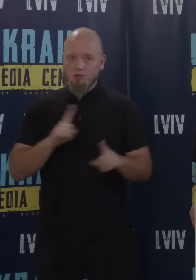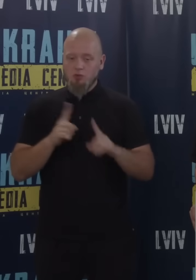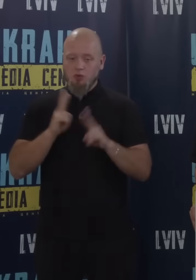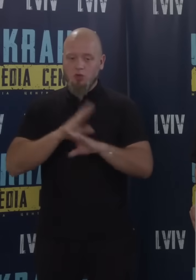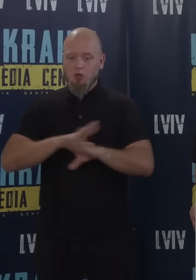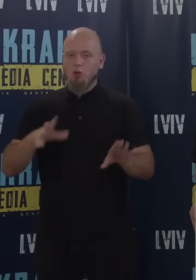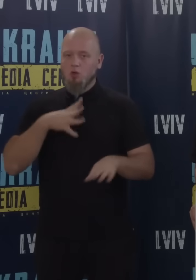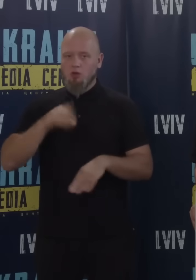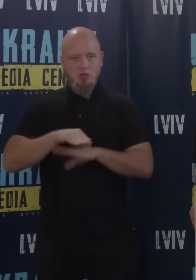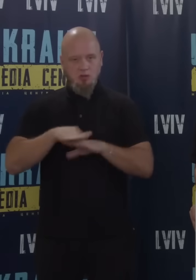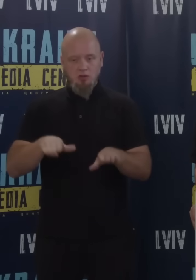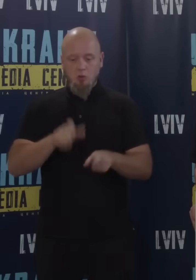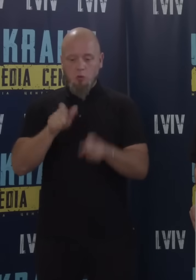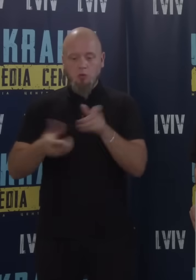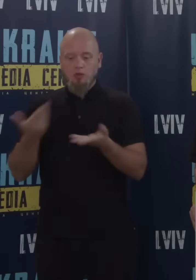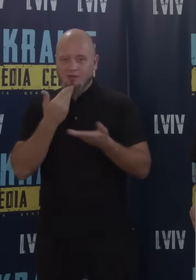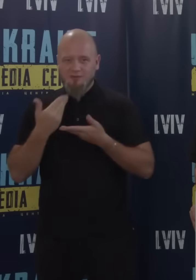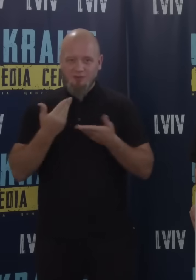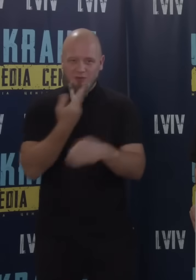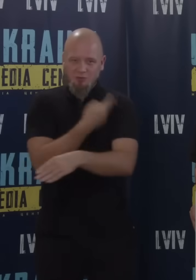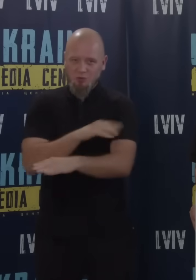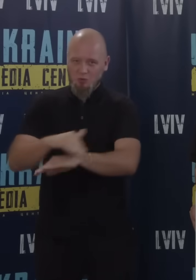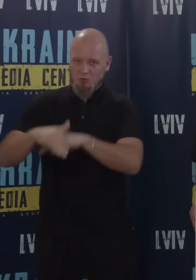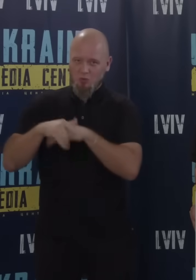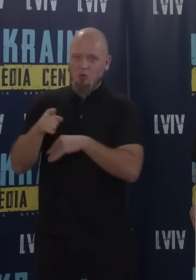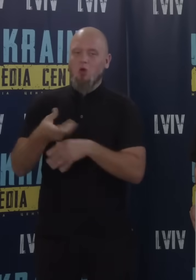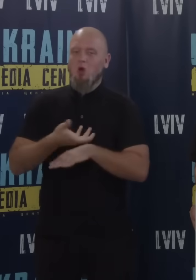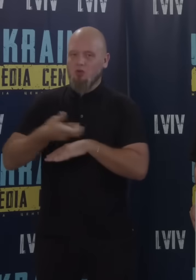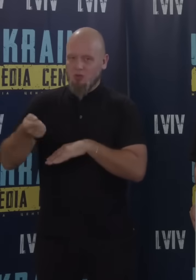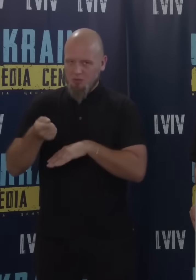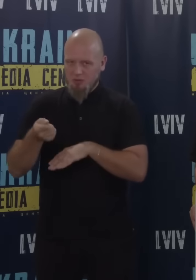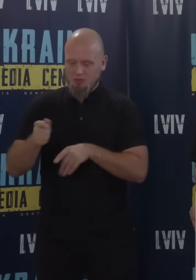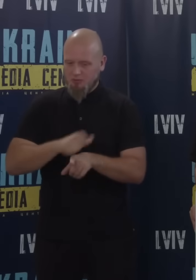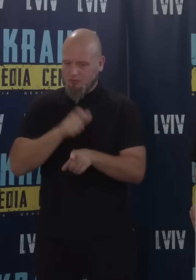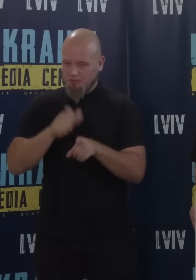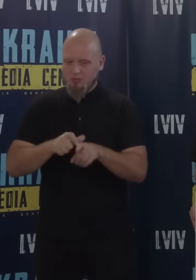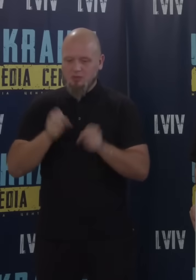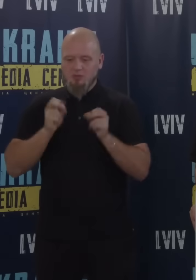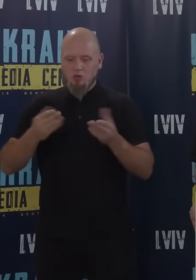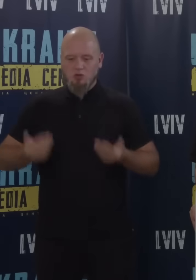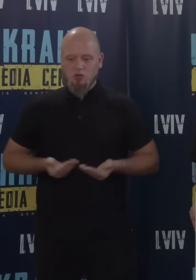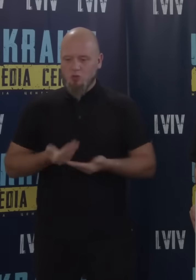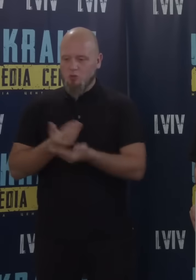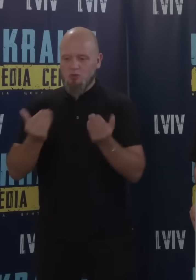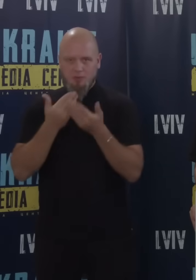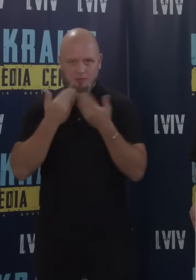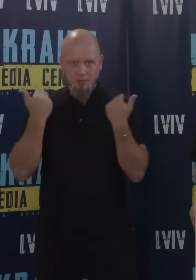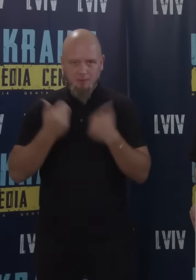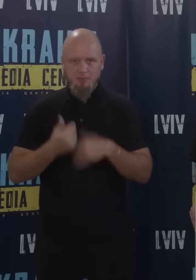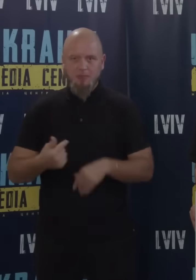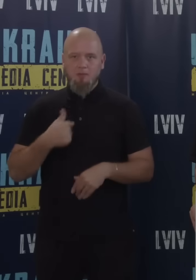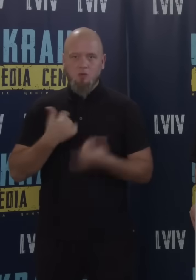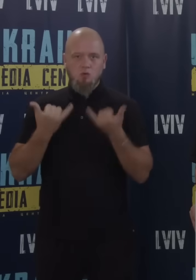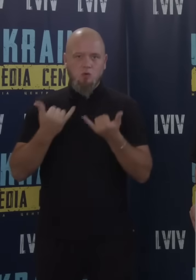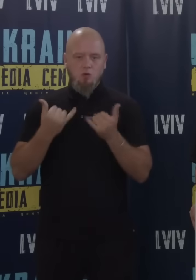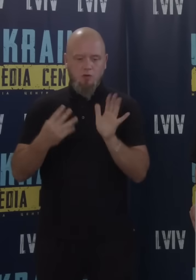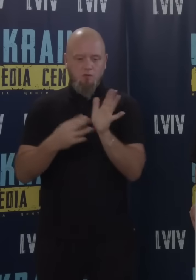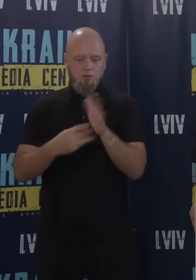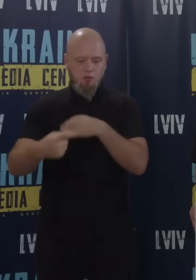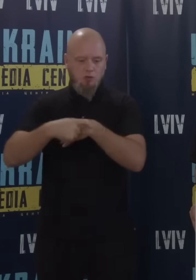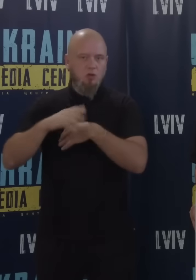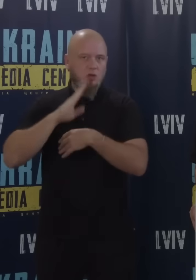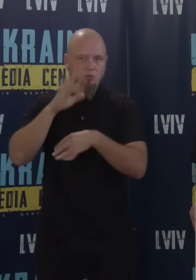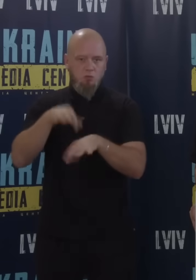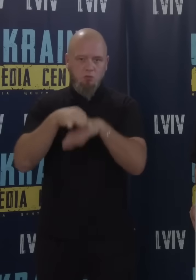що ніхто не загинув. Люди, які звернулися за медичну допомогу, її отримали. Загрози життю немає. Ми сьогодні о 8